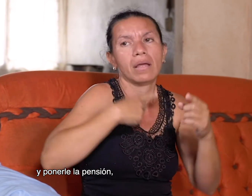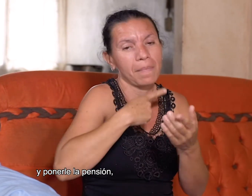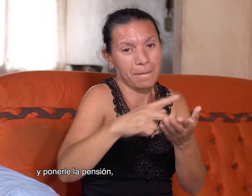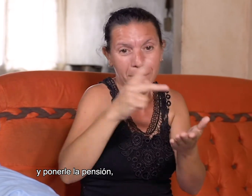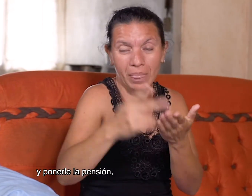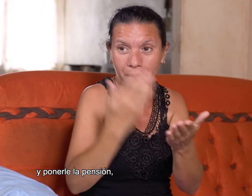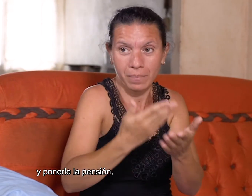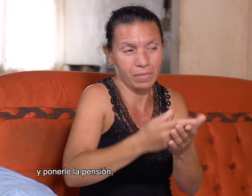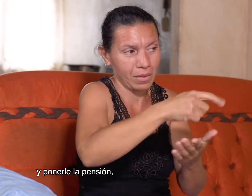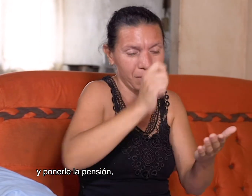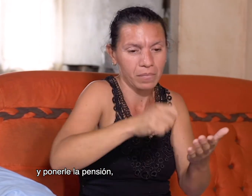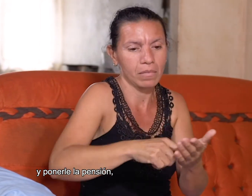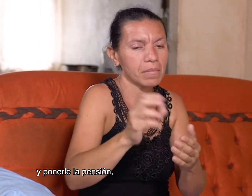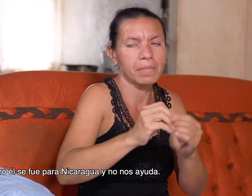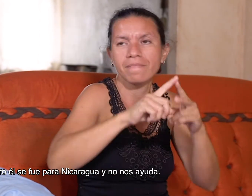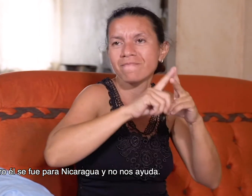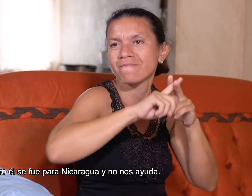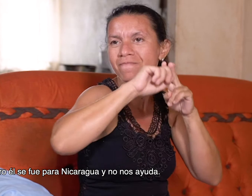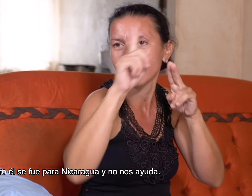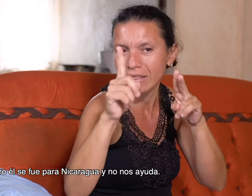para Nicaragua y no nos ayuda.